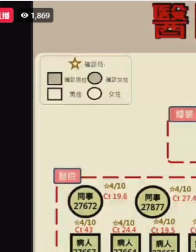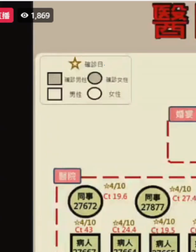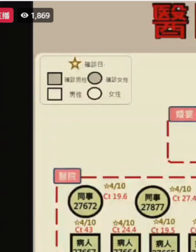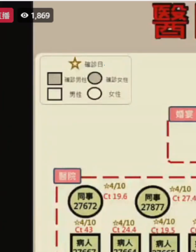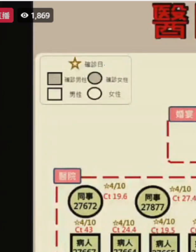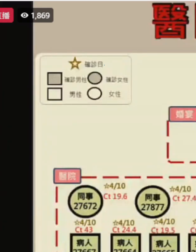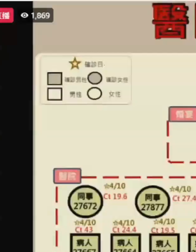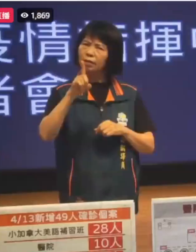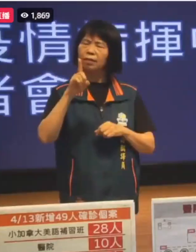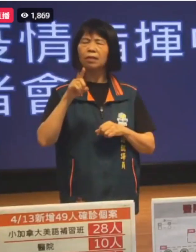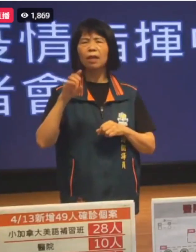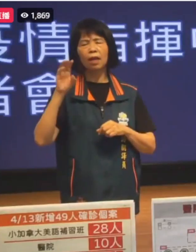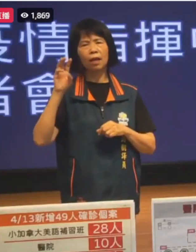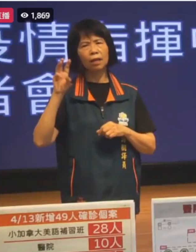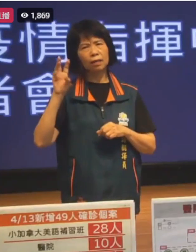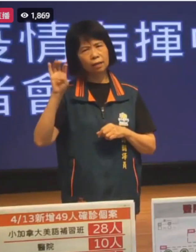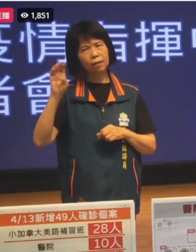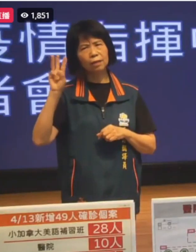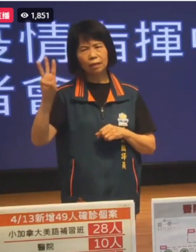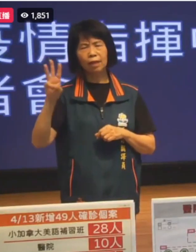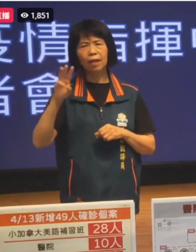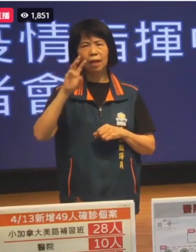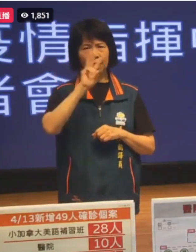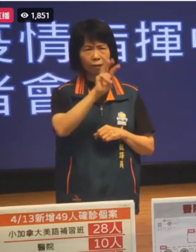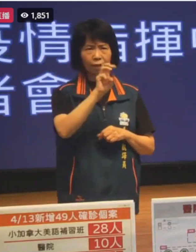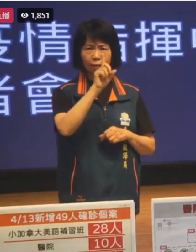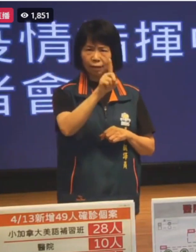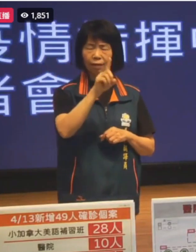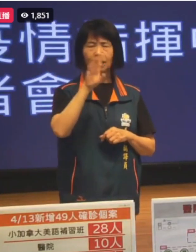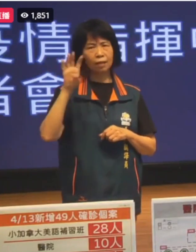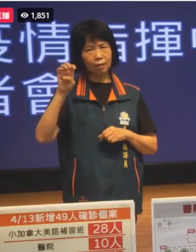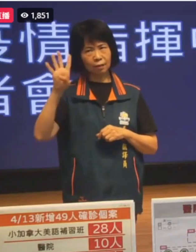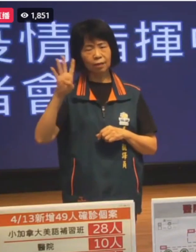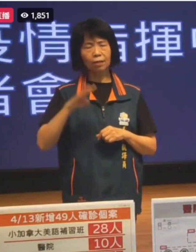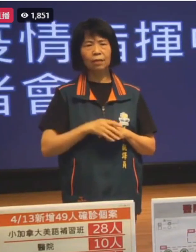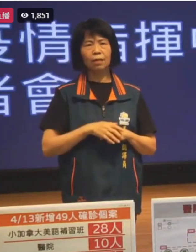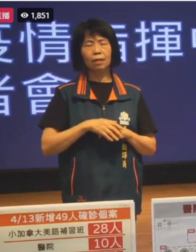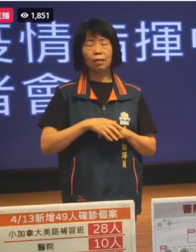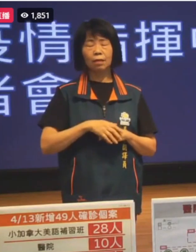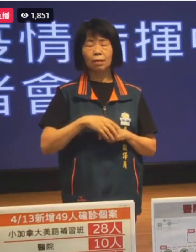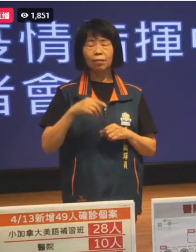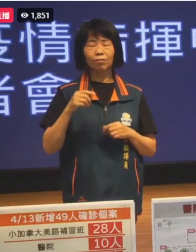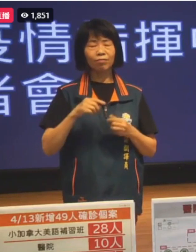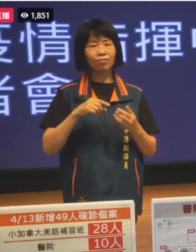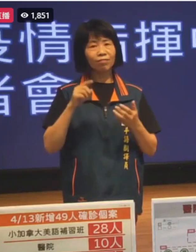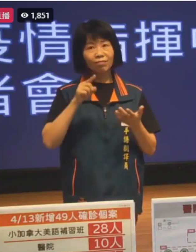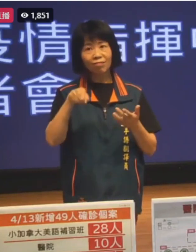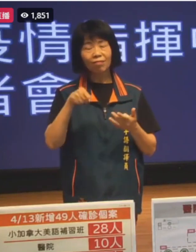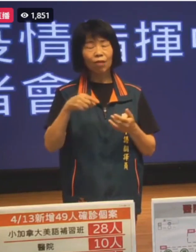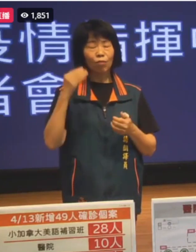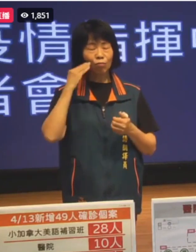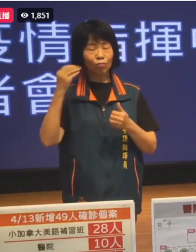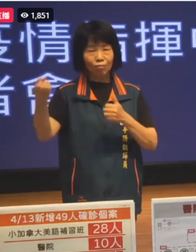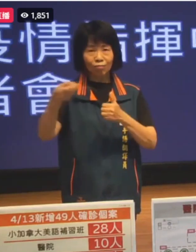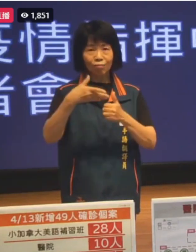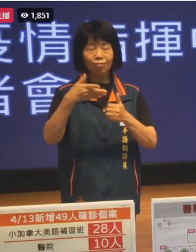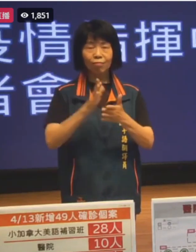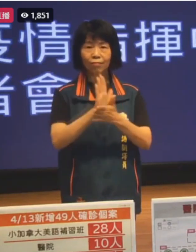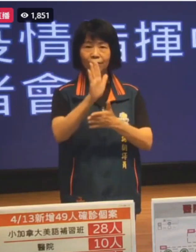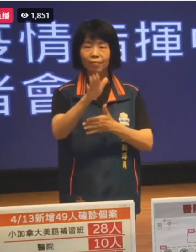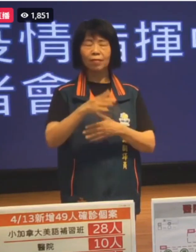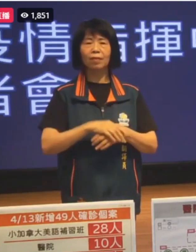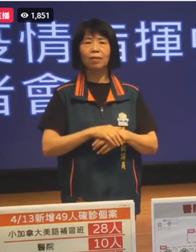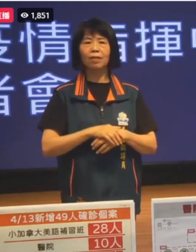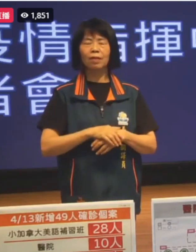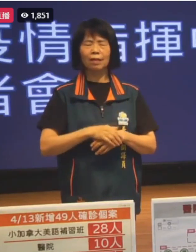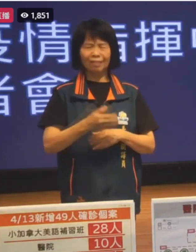CT 41.9 43这个3144，所以很显然的如果他是被感染的话他都